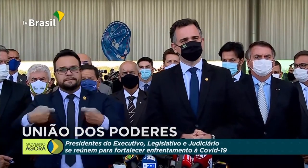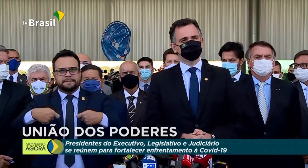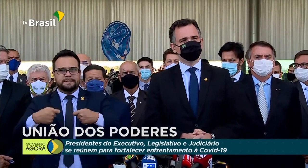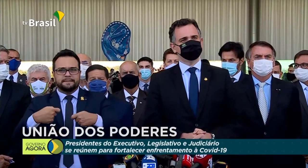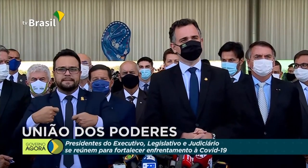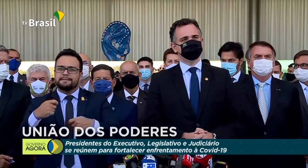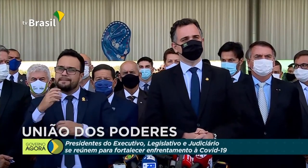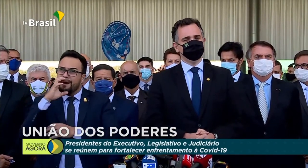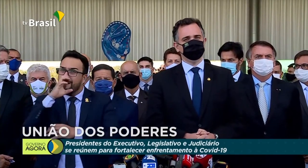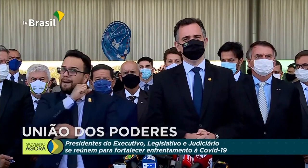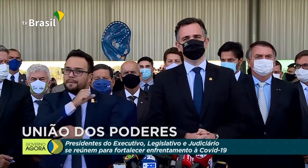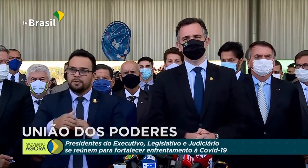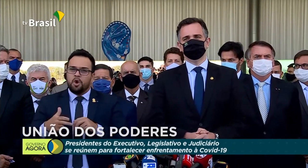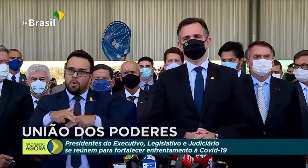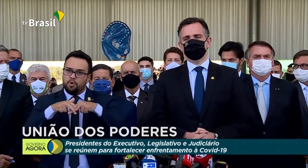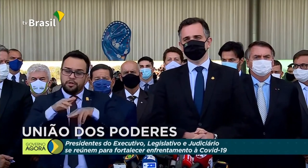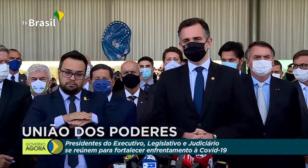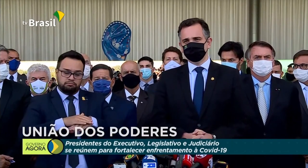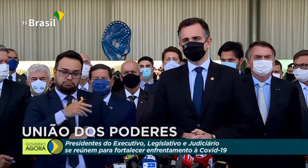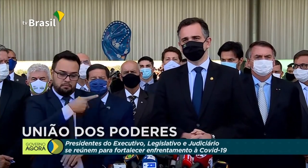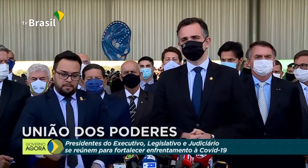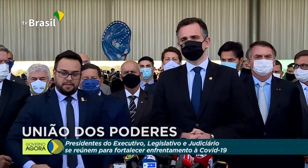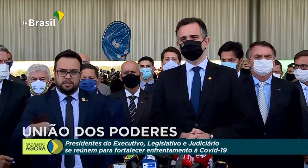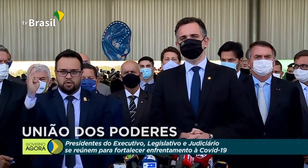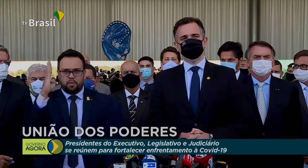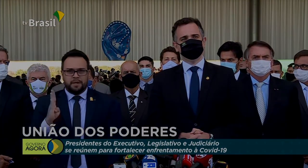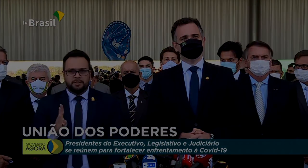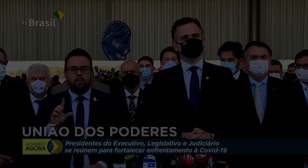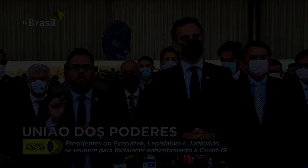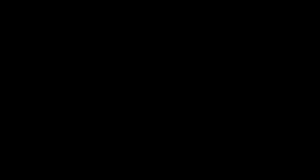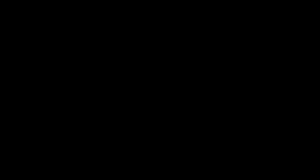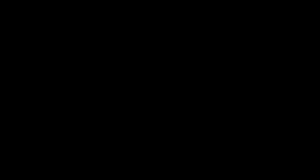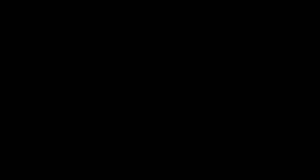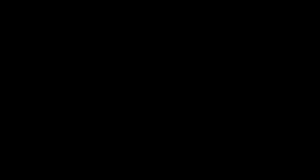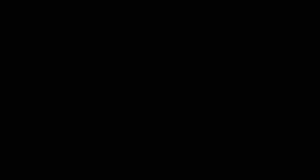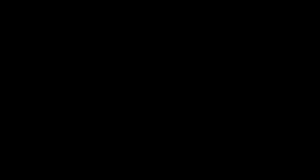Nacional do senhor presidente da República, a ver a liderança técnica.